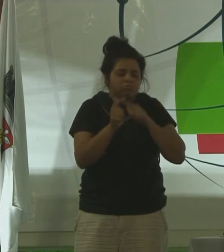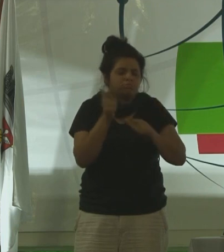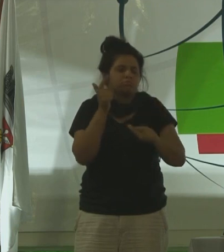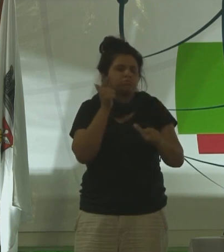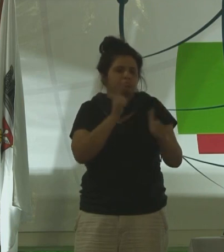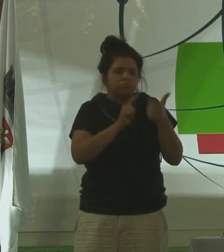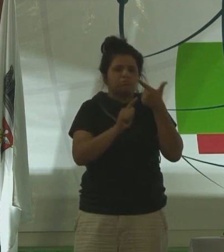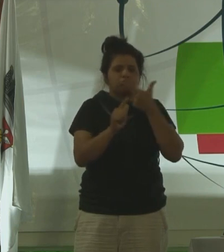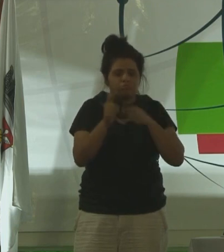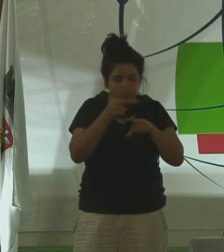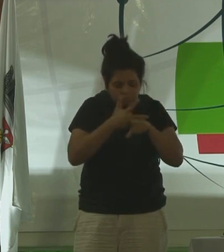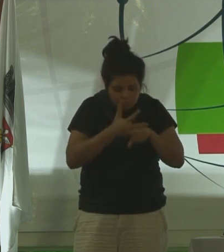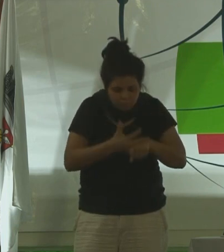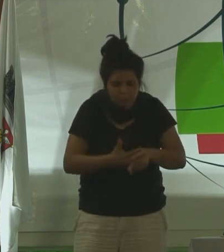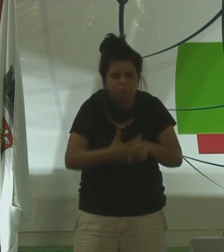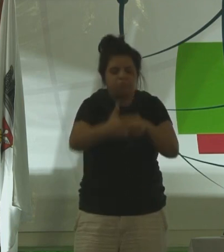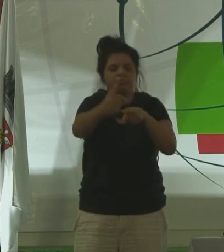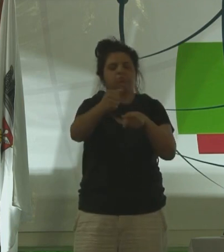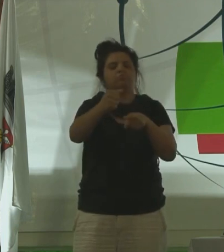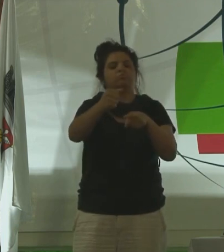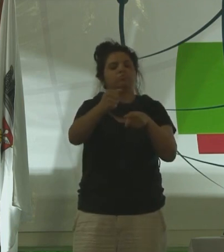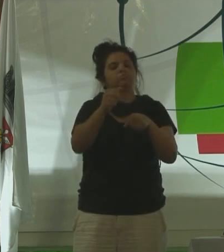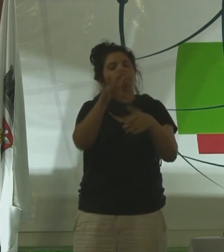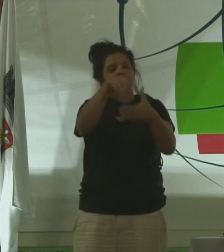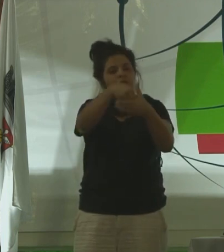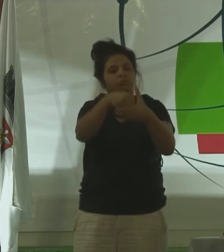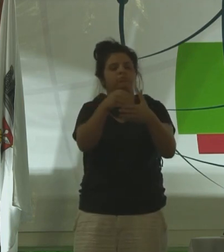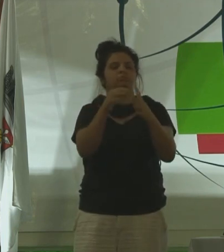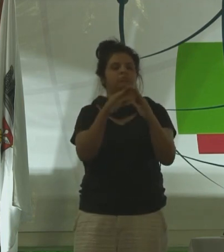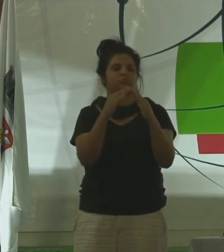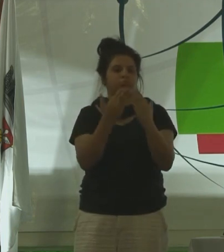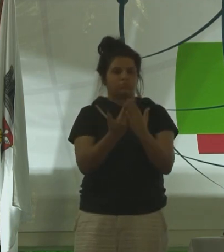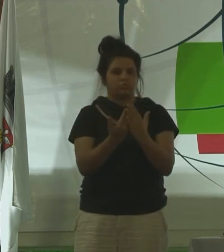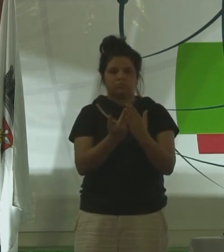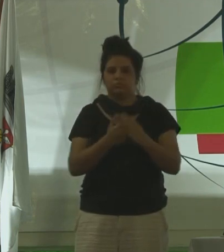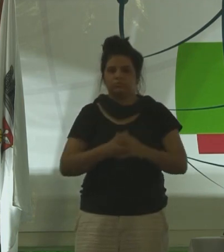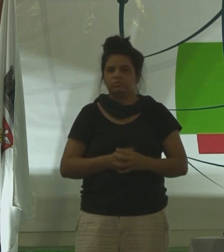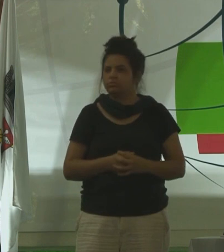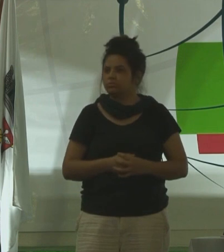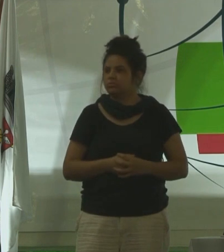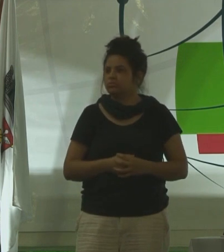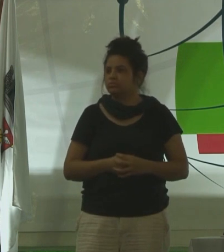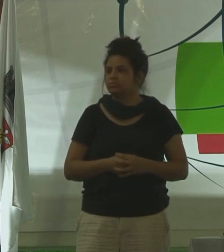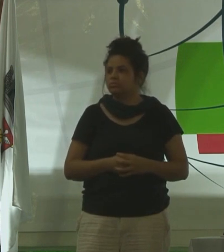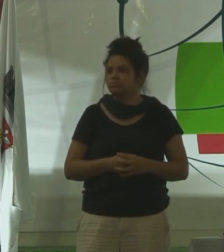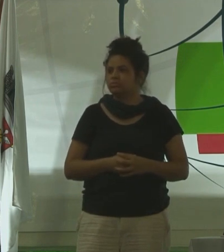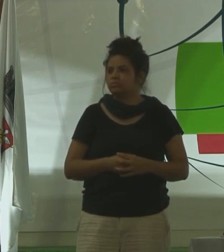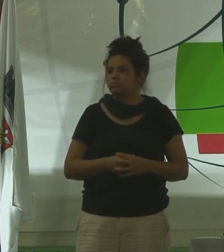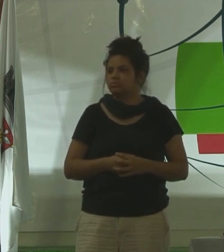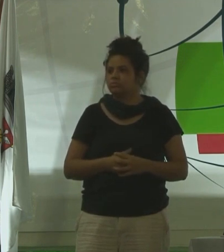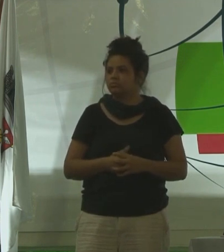tenha um sucesso nesse processo de escolarização. Pode passar.